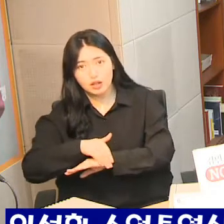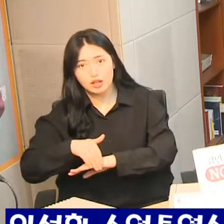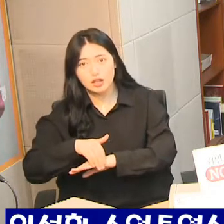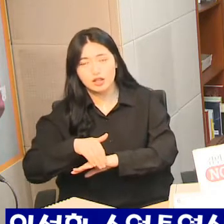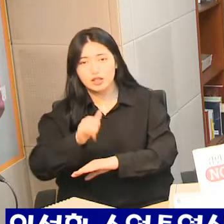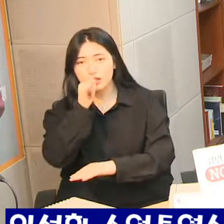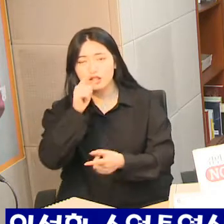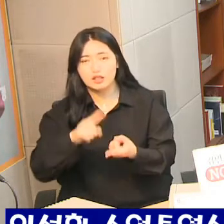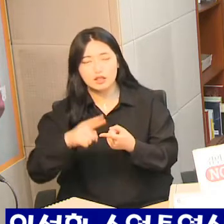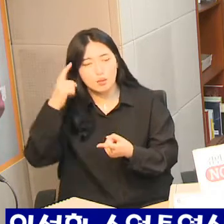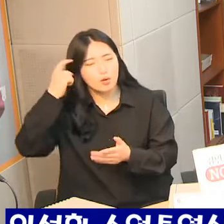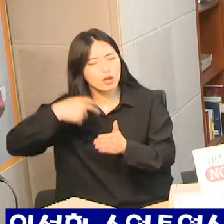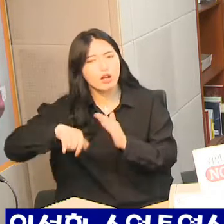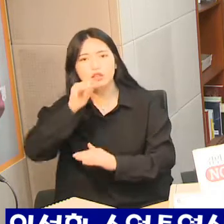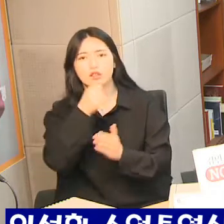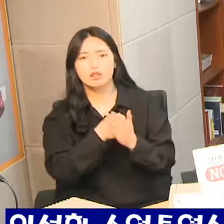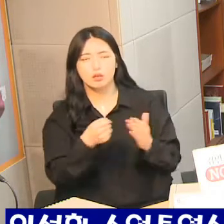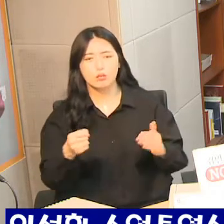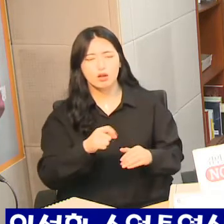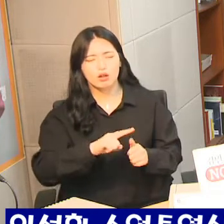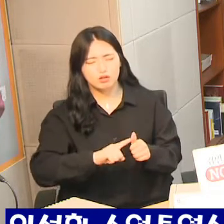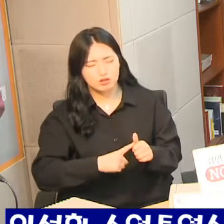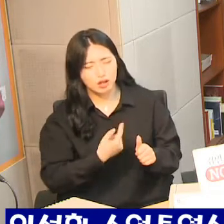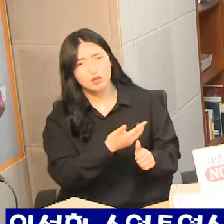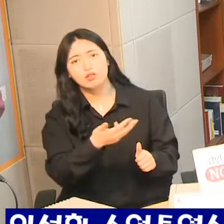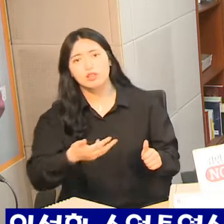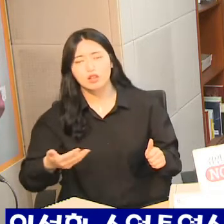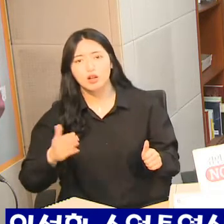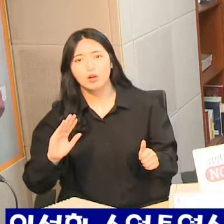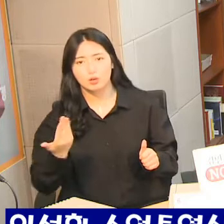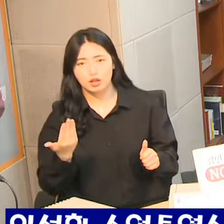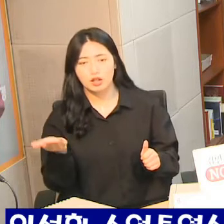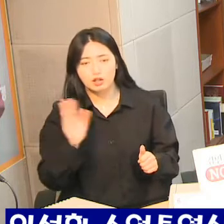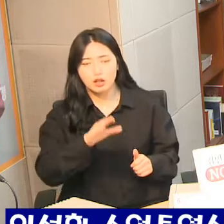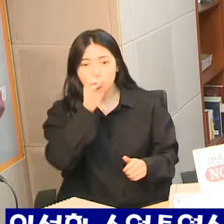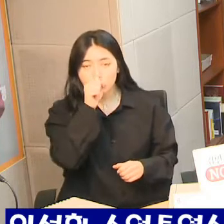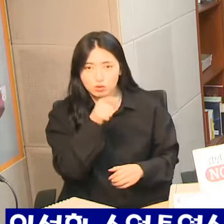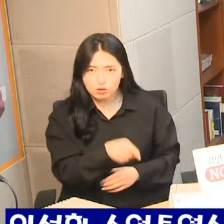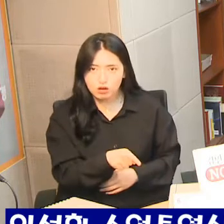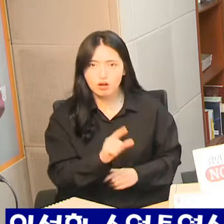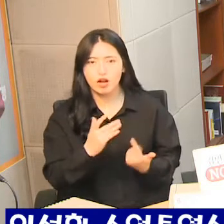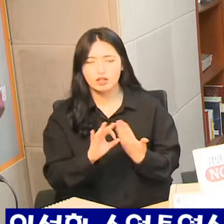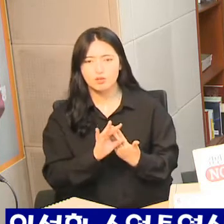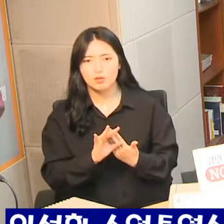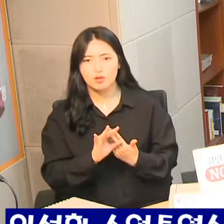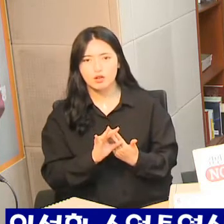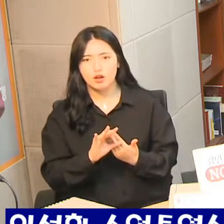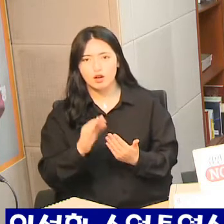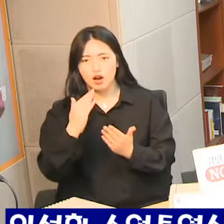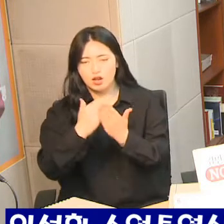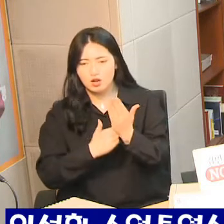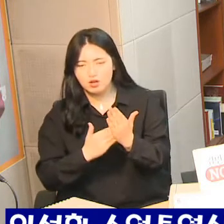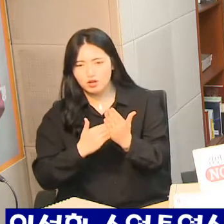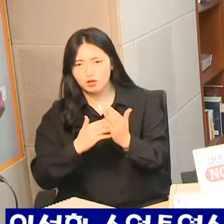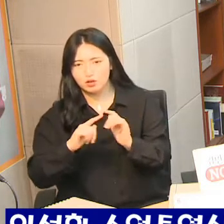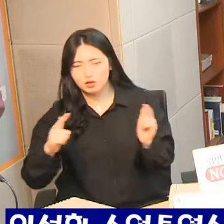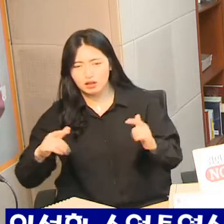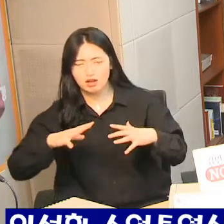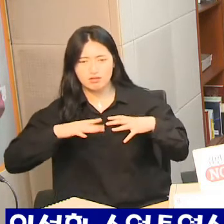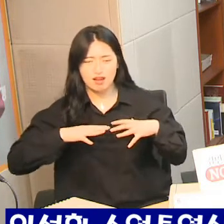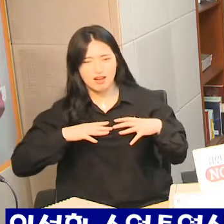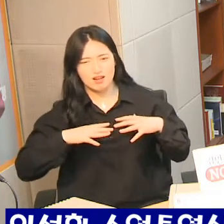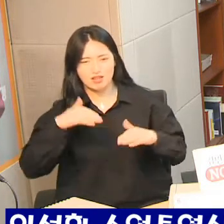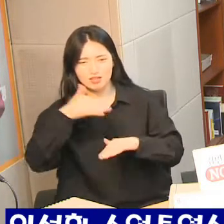머릿속에 있기 때문에 흐름이 자연스럽게 흘러가요. 근데 이제 장점이라던가 업력 위주로 많이 설명을 하다 보면 그 자랑하다가